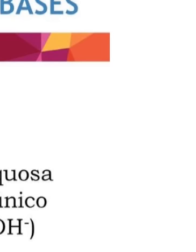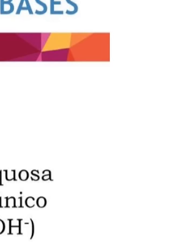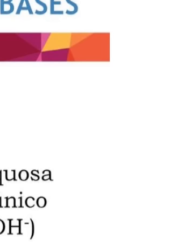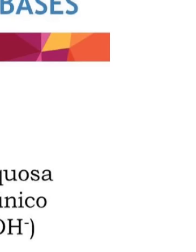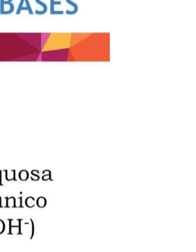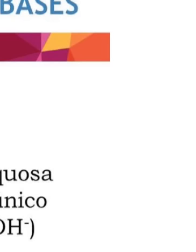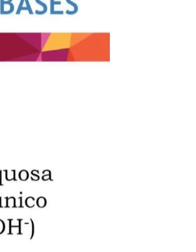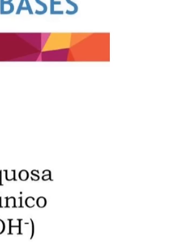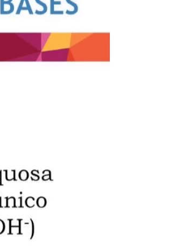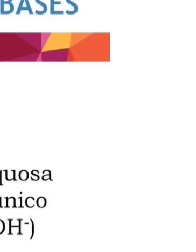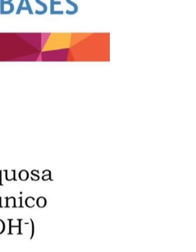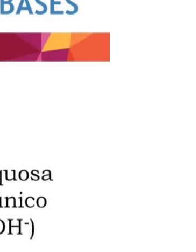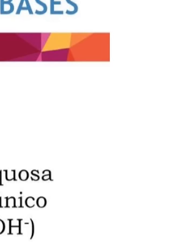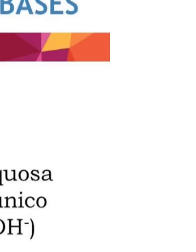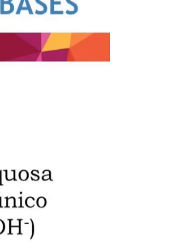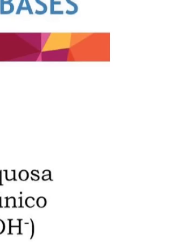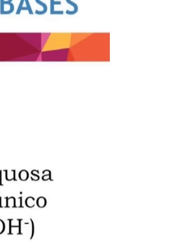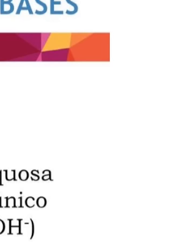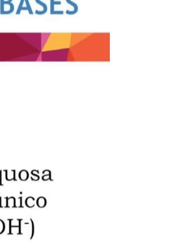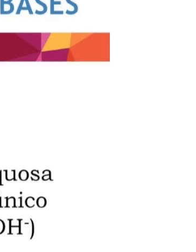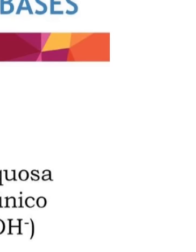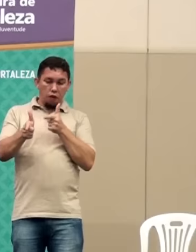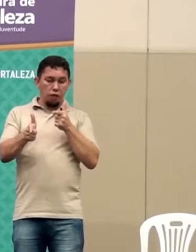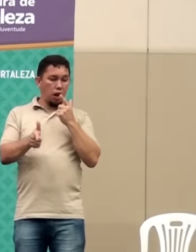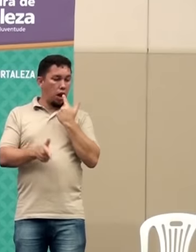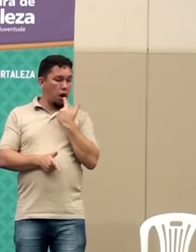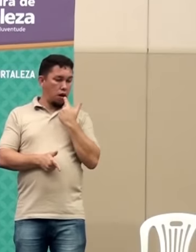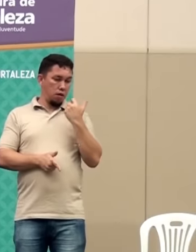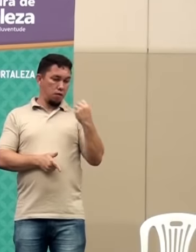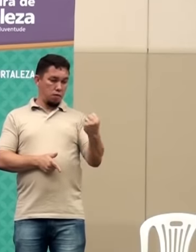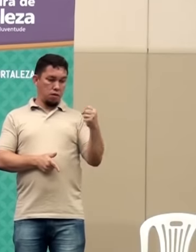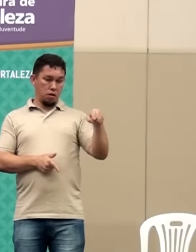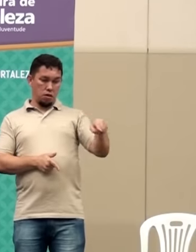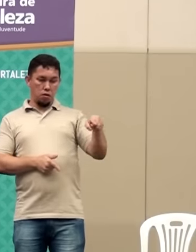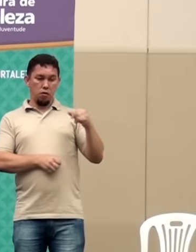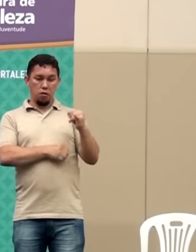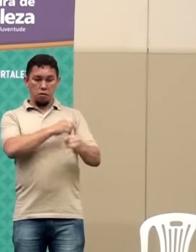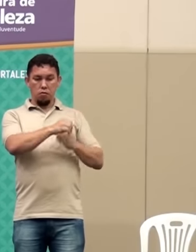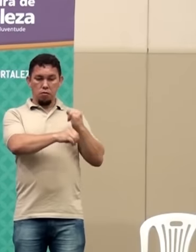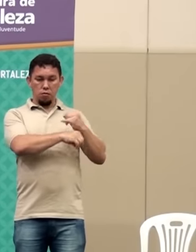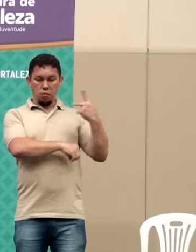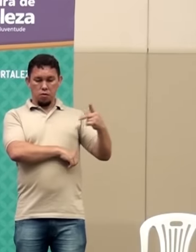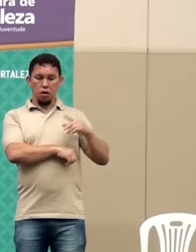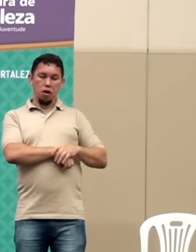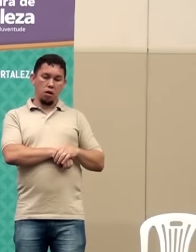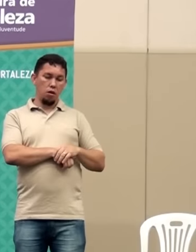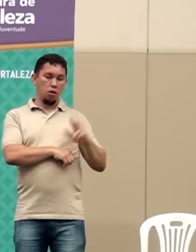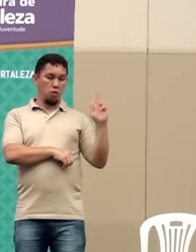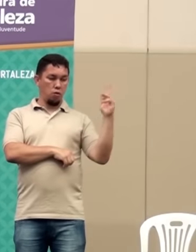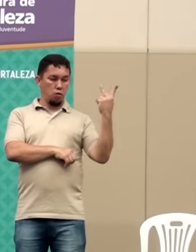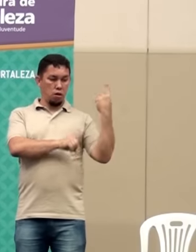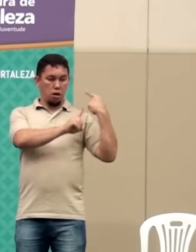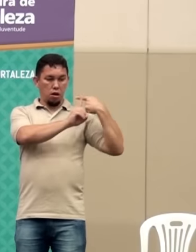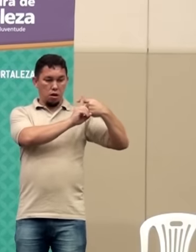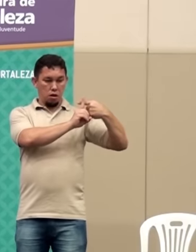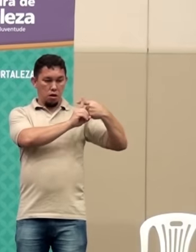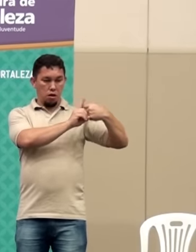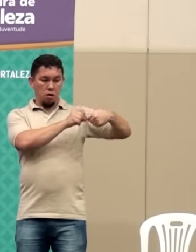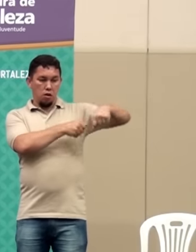OH-. Então, quando falar de ácido, você vai lembrar de que íon? O H+, que se transforma